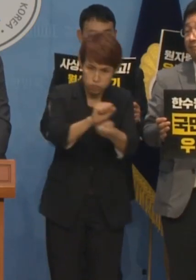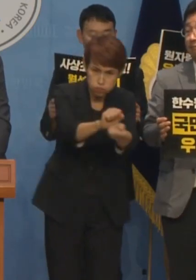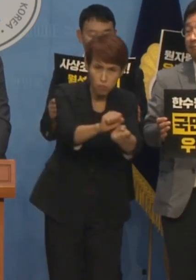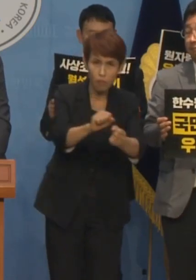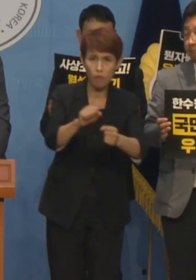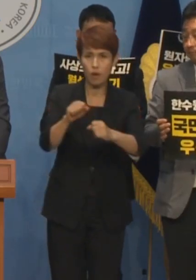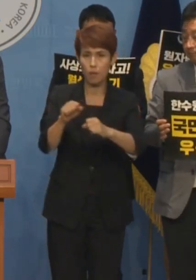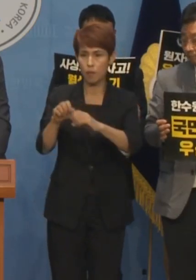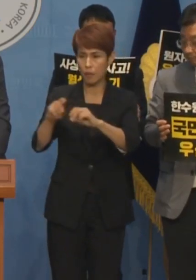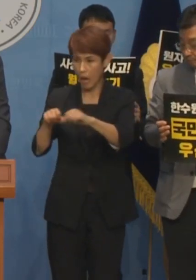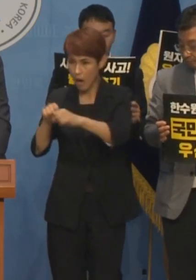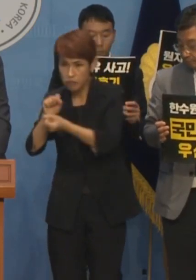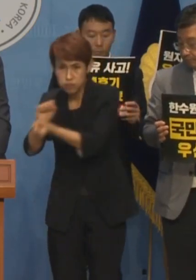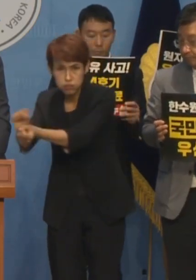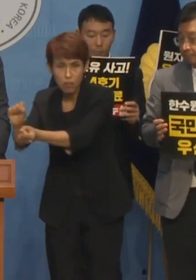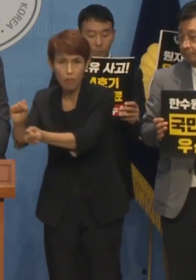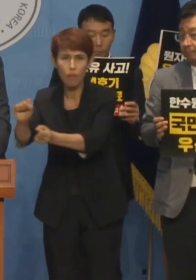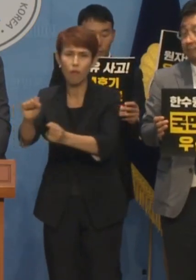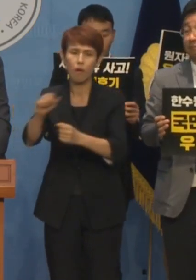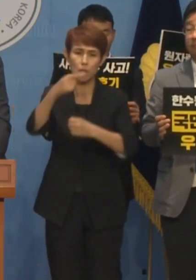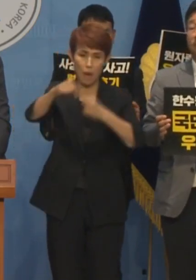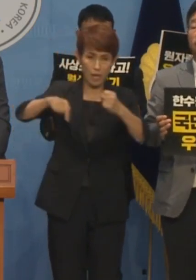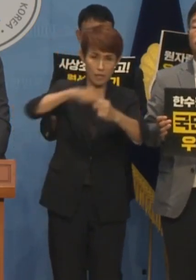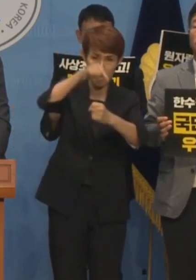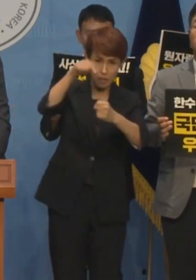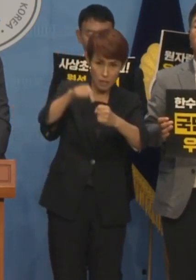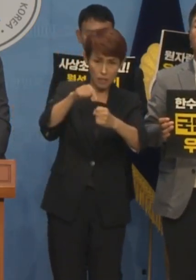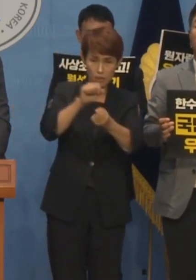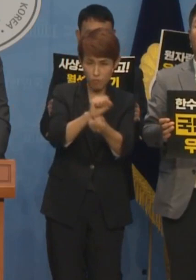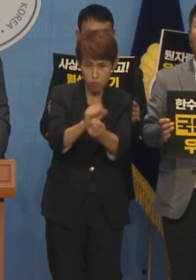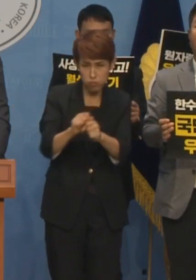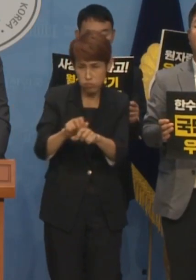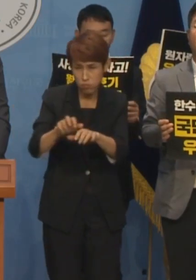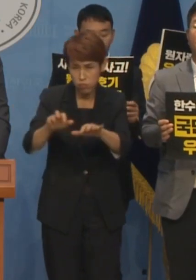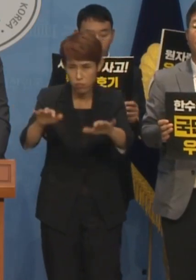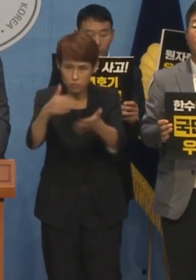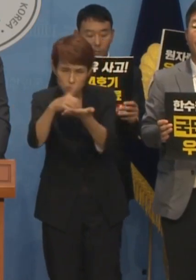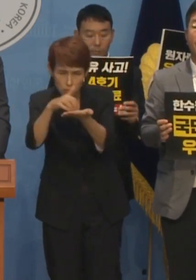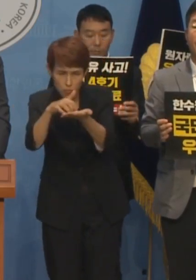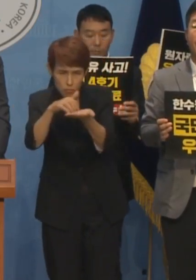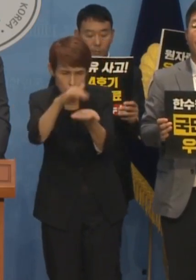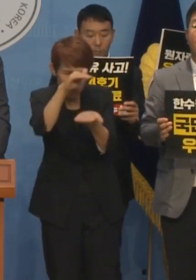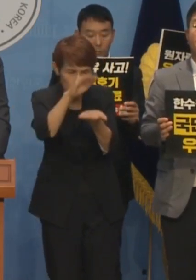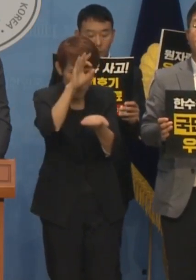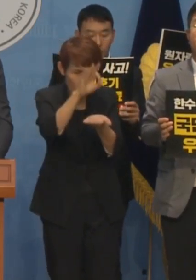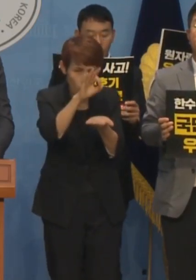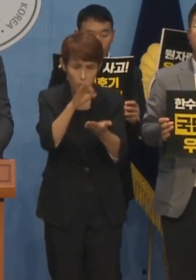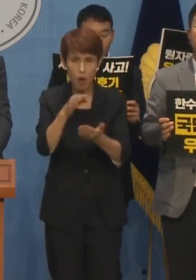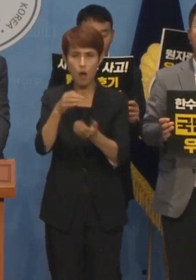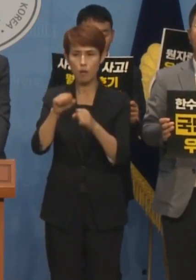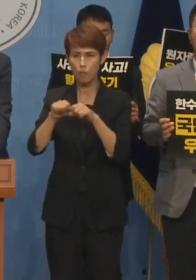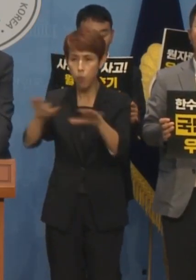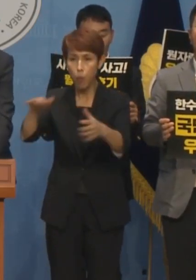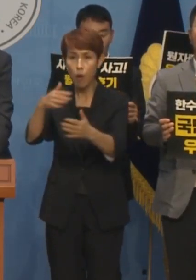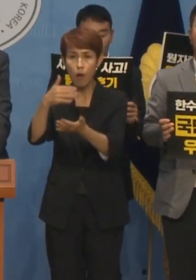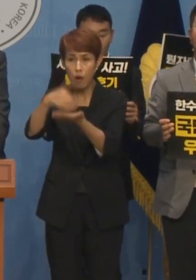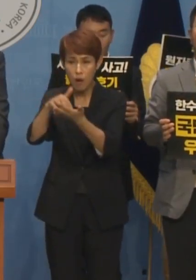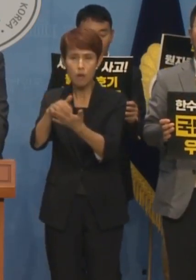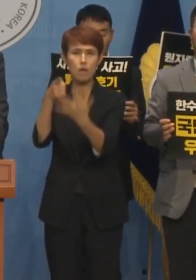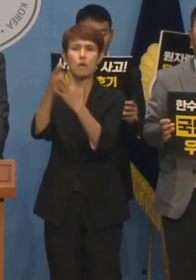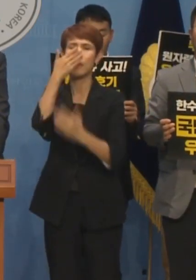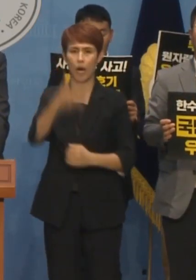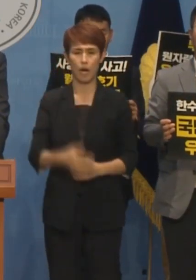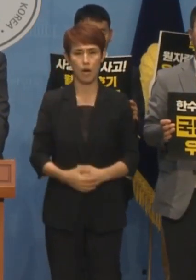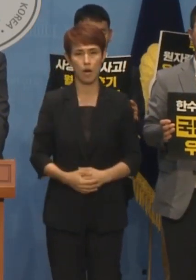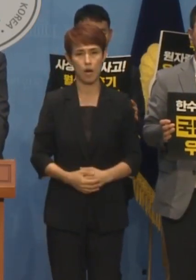방사능 누출량은 중수 보충량만 확인해도 추정이 가능한 일인데 이조차도 밝히지 않았습니다.